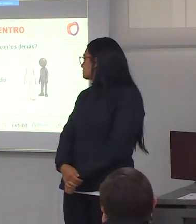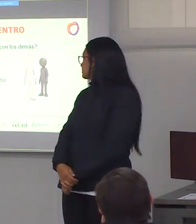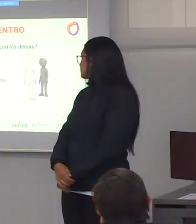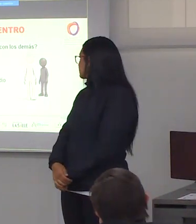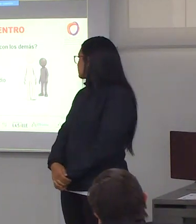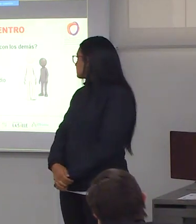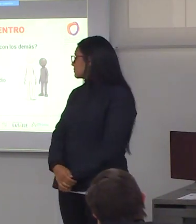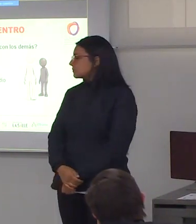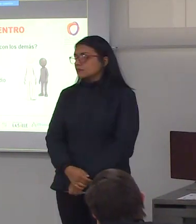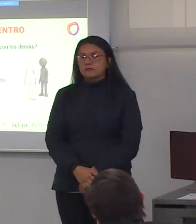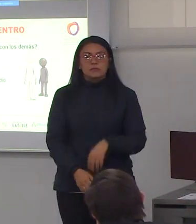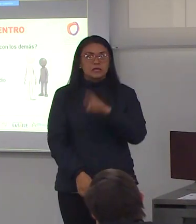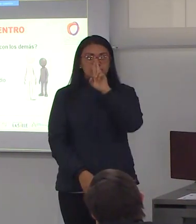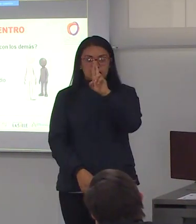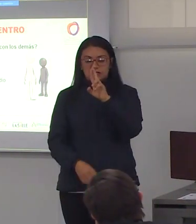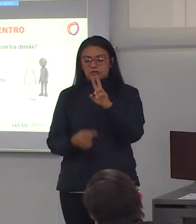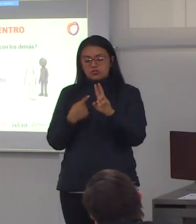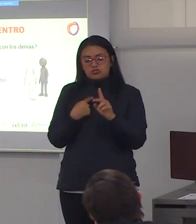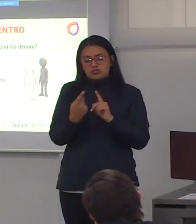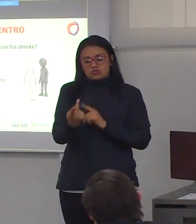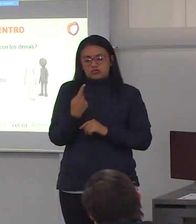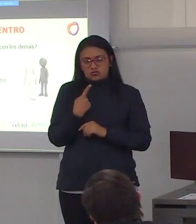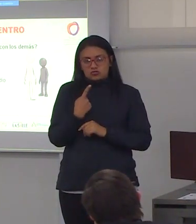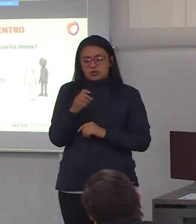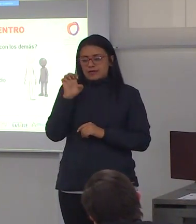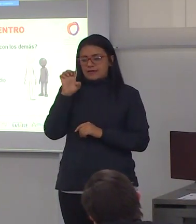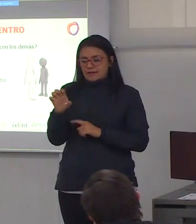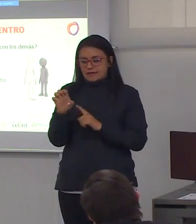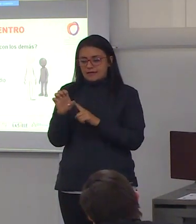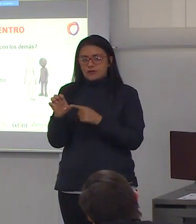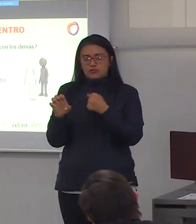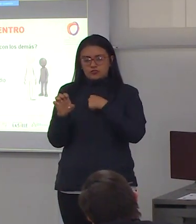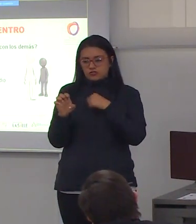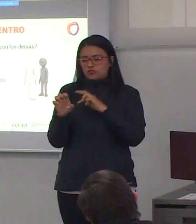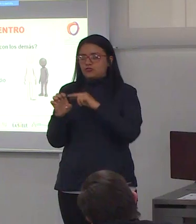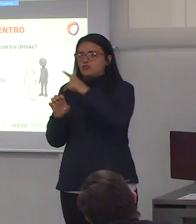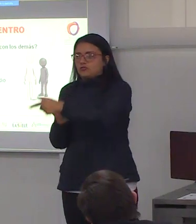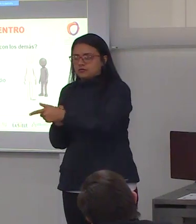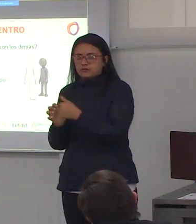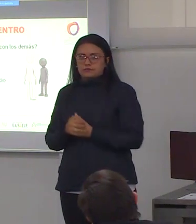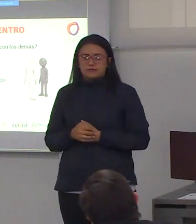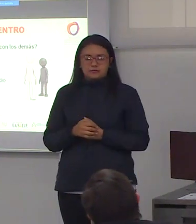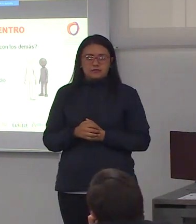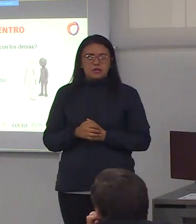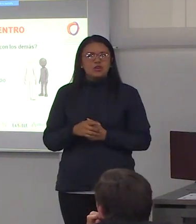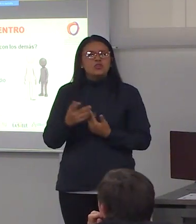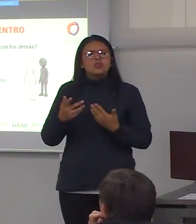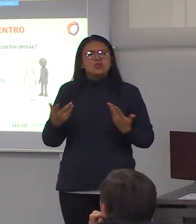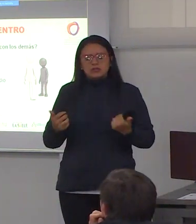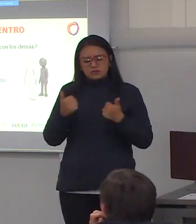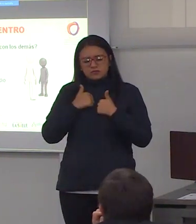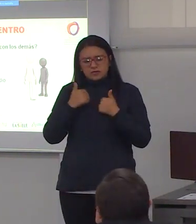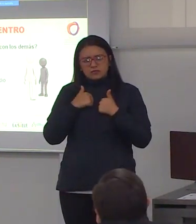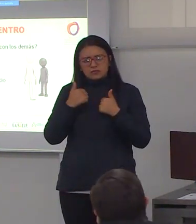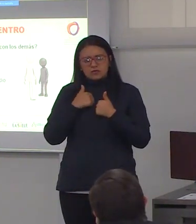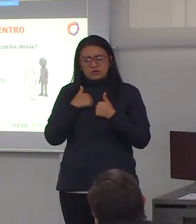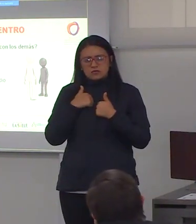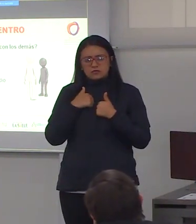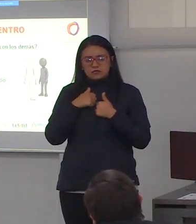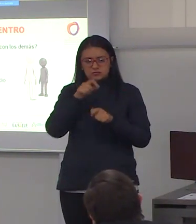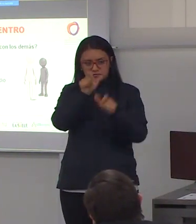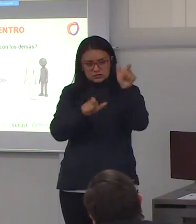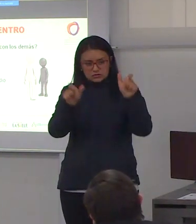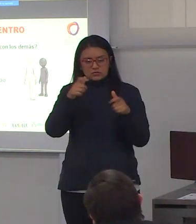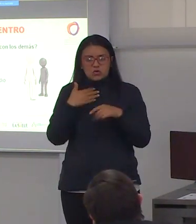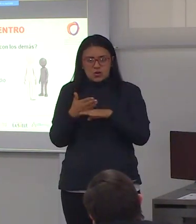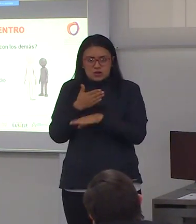entonces la R es yo con yo la E es yo con el otro y es cómo estoy yo frente a los demás si yo pasé